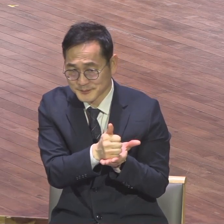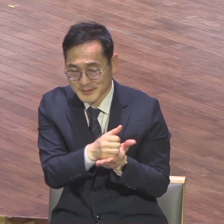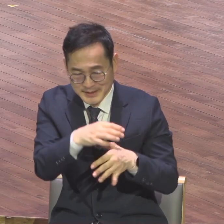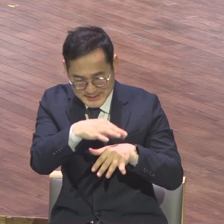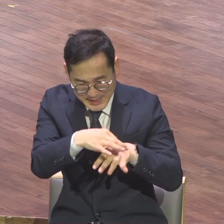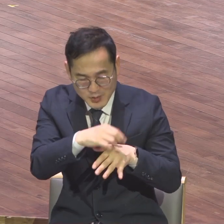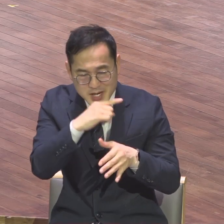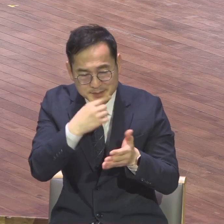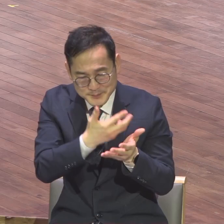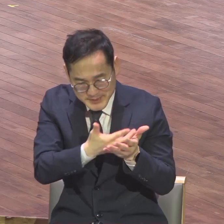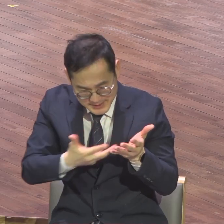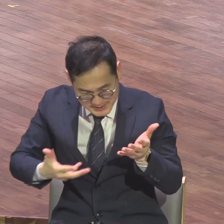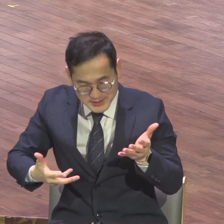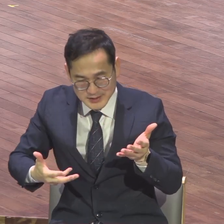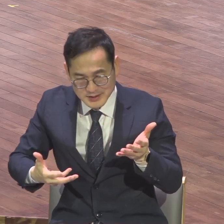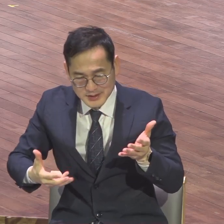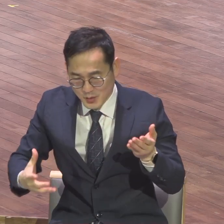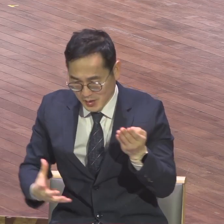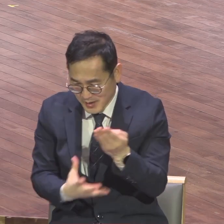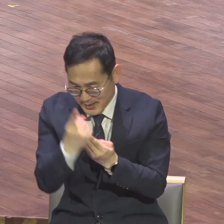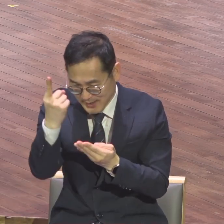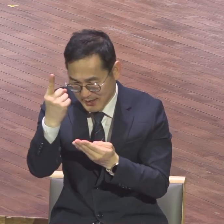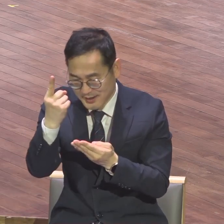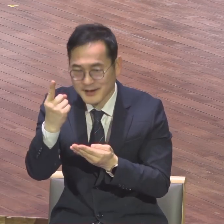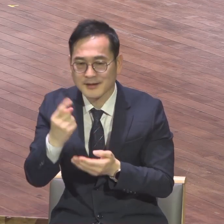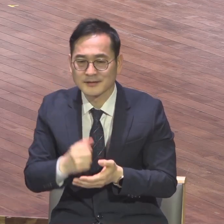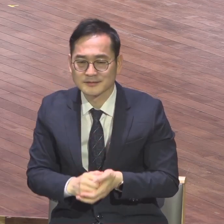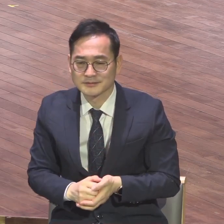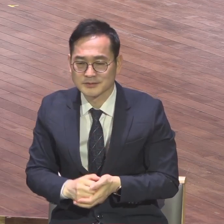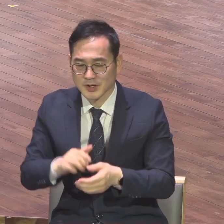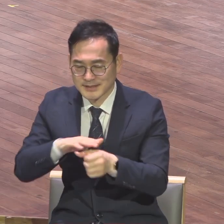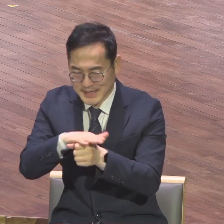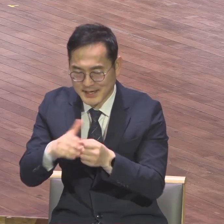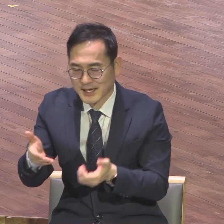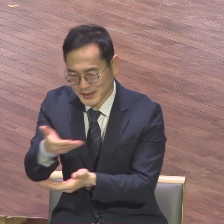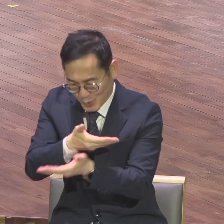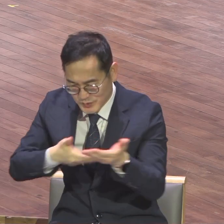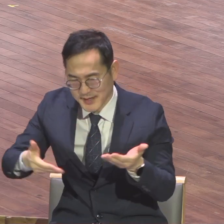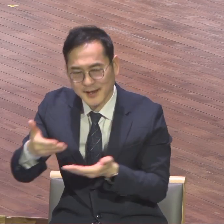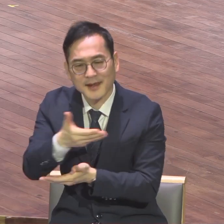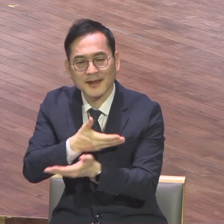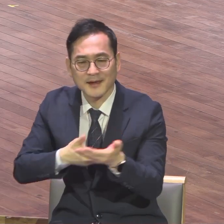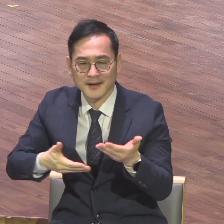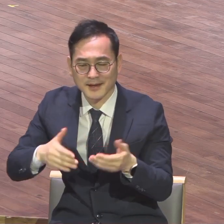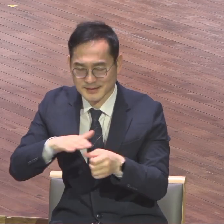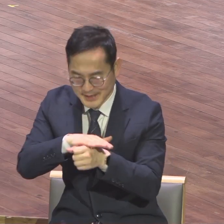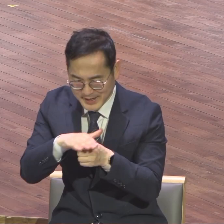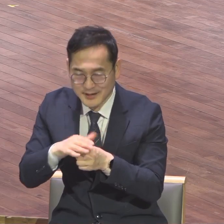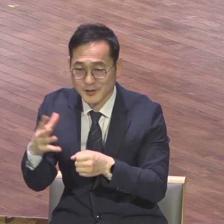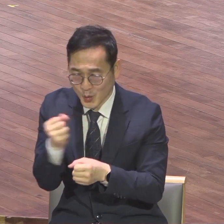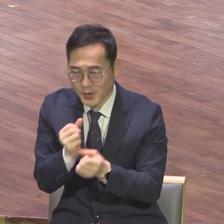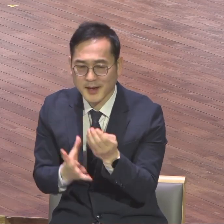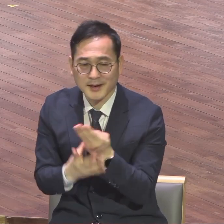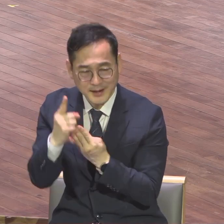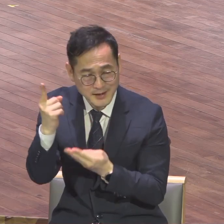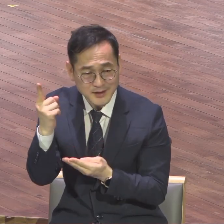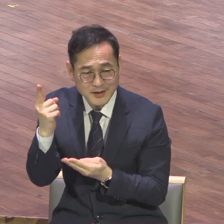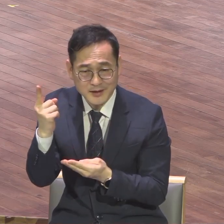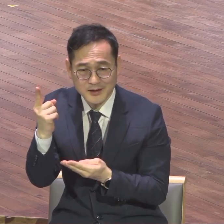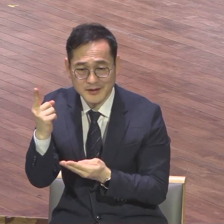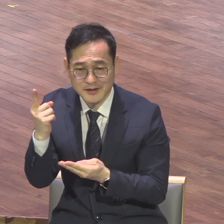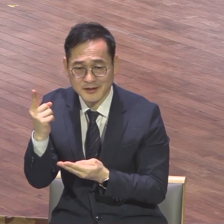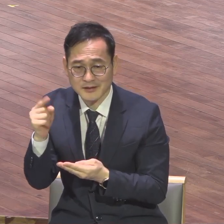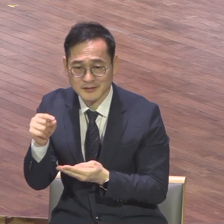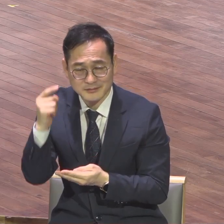살과 피로 하나 된 공동체, 사랑의 교제를 나눌 수 있어야 한다. 사랑의 교제. 에베소